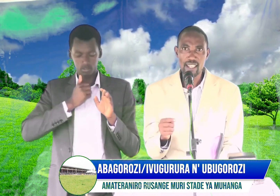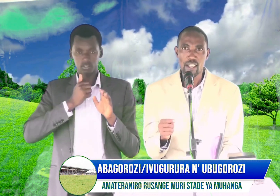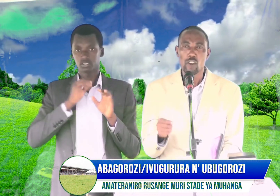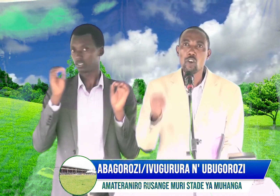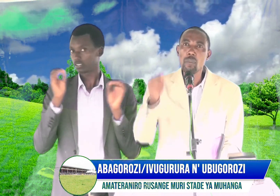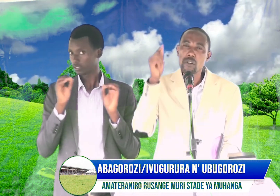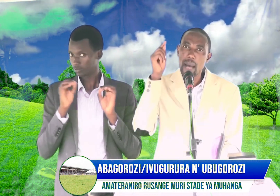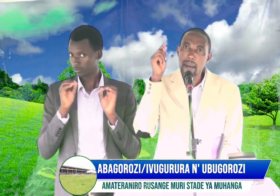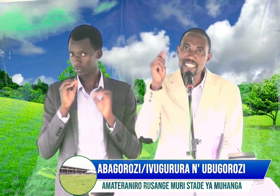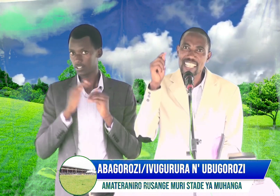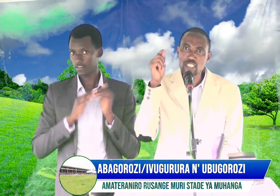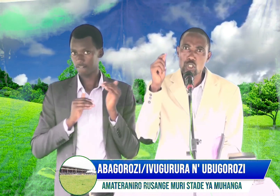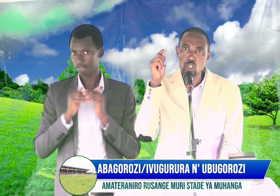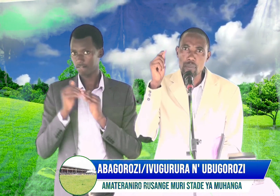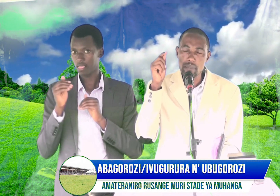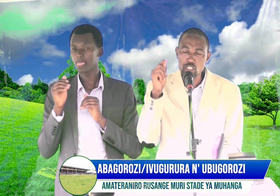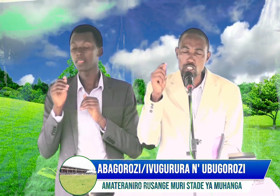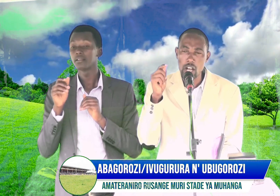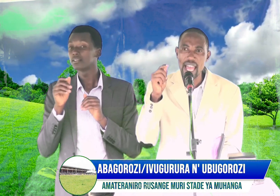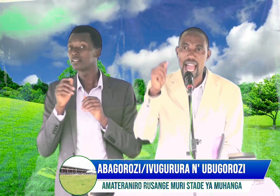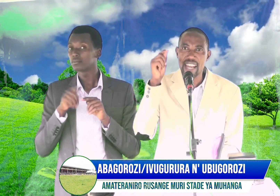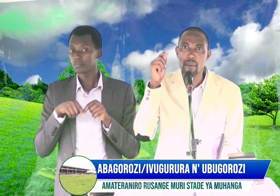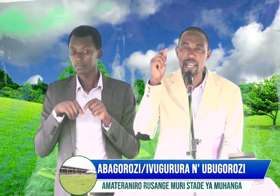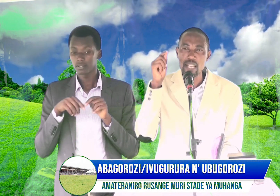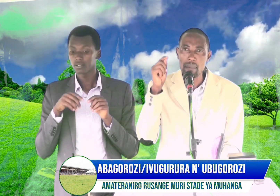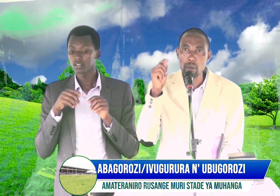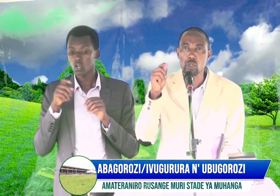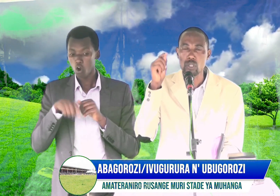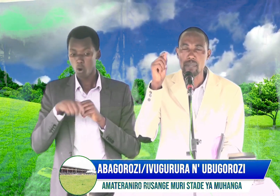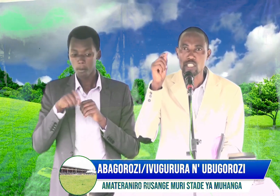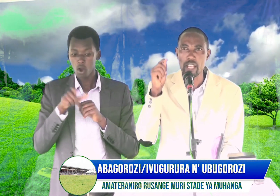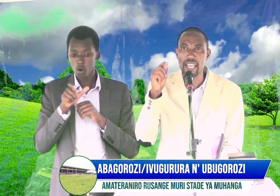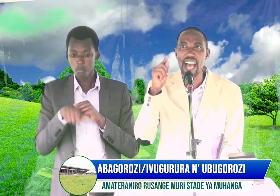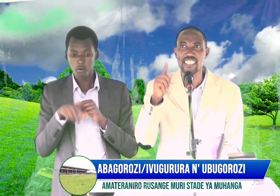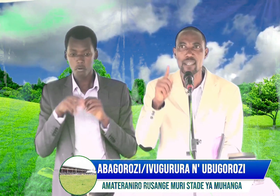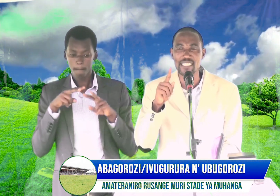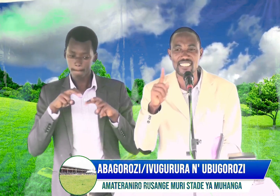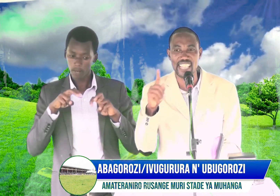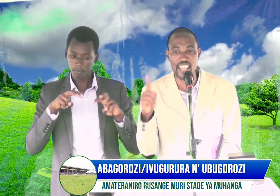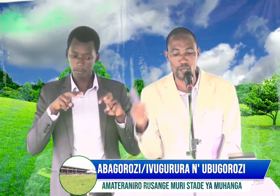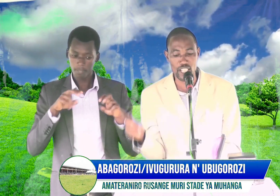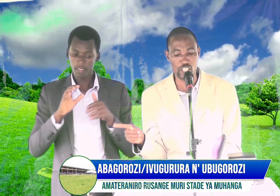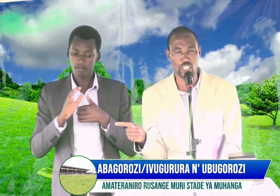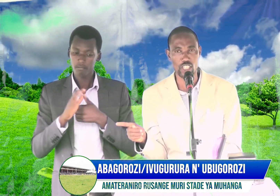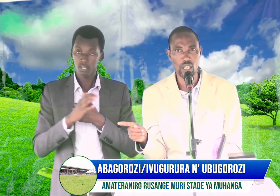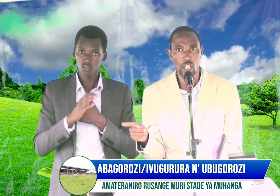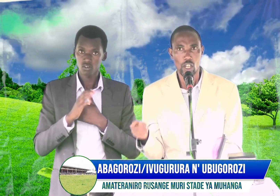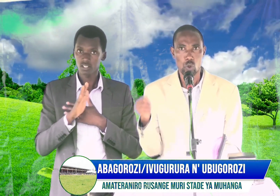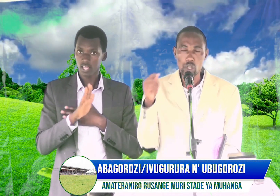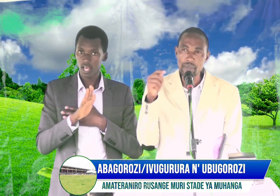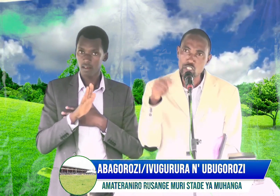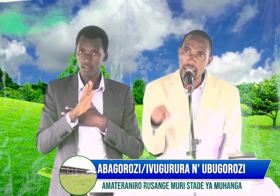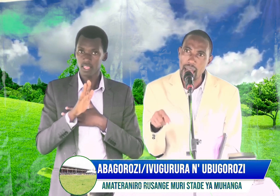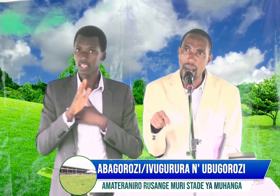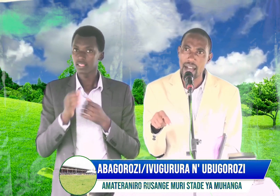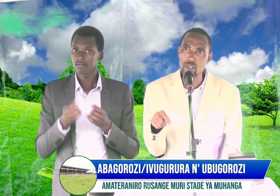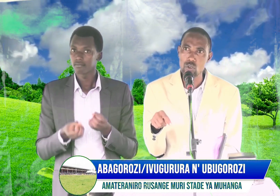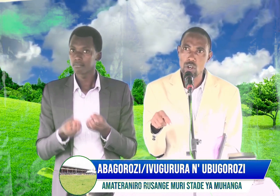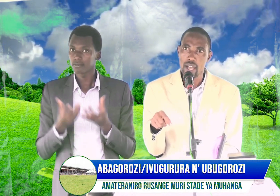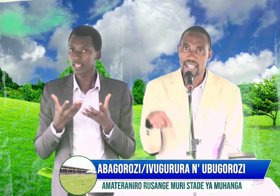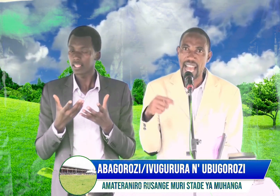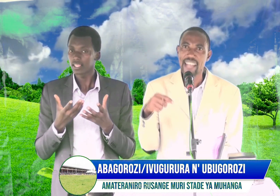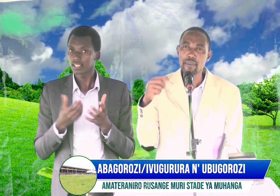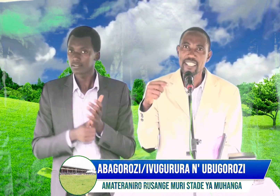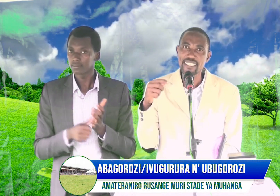bikwiriye ngo umuntu abanze asuzume imico ye arebe niba mu by'ukuri imico ye nta kibazo izanye mu isi. Kuko imico